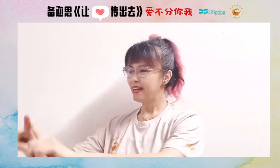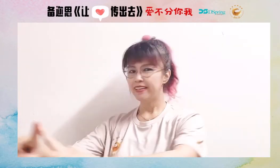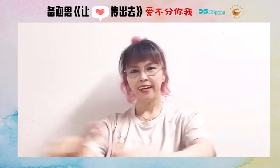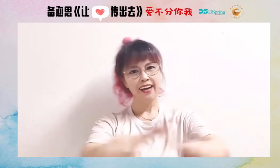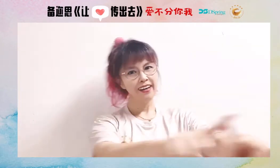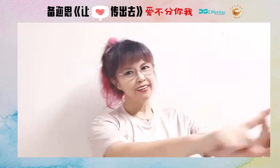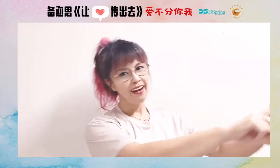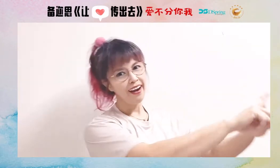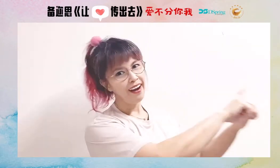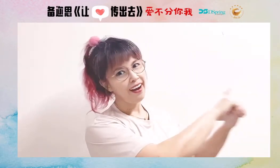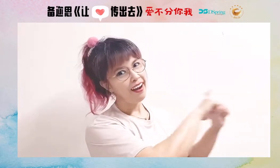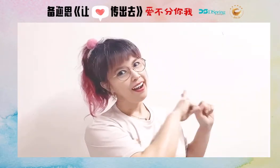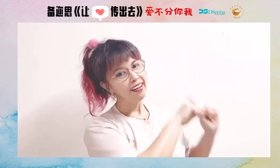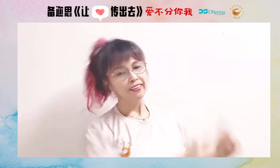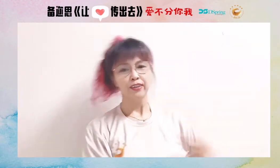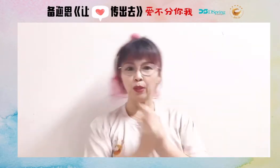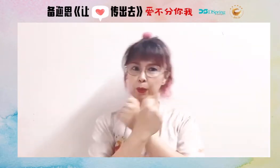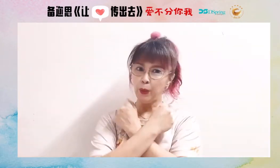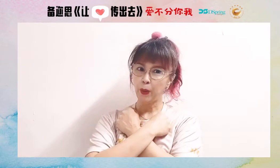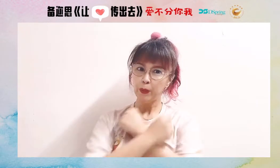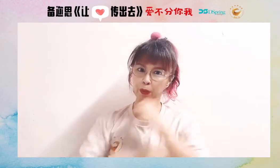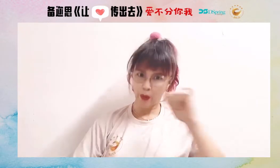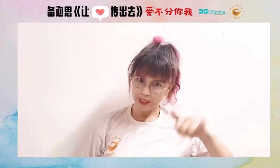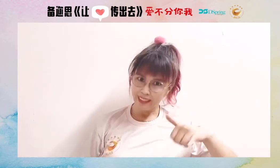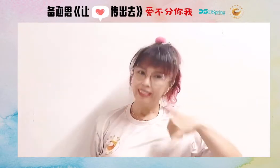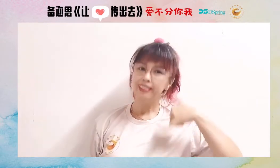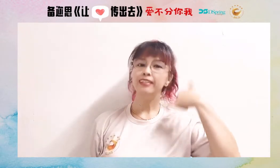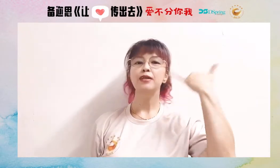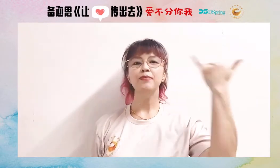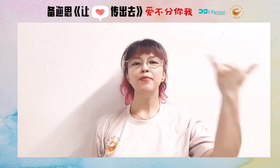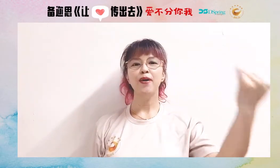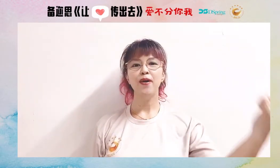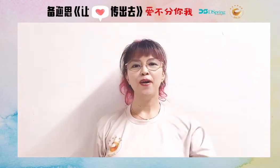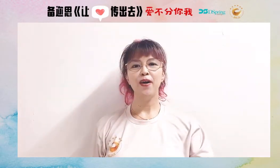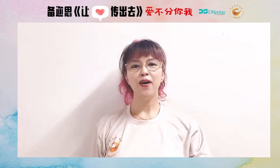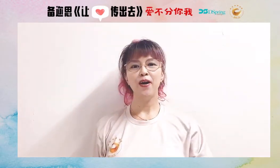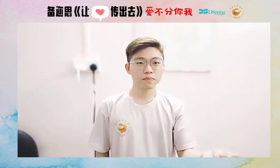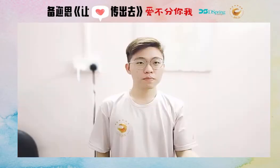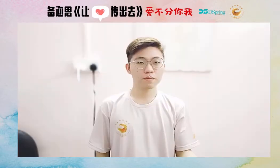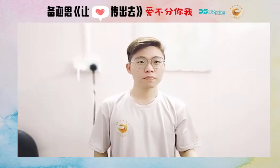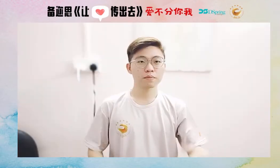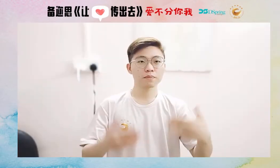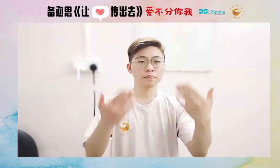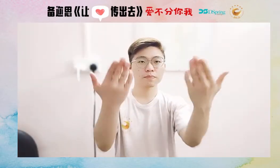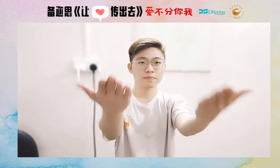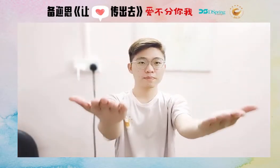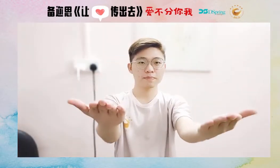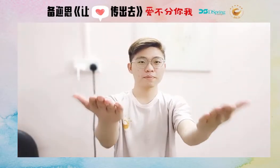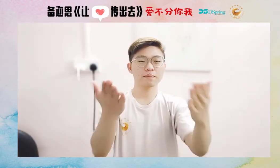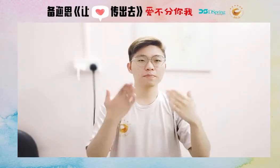每个人都拥有一个梦，其实